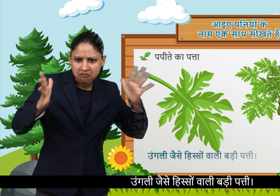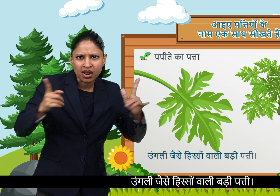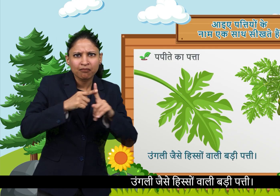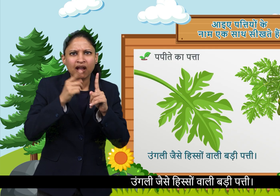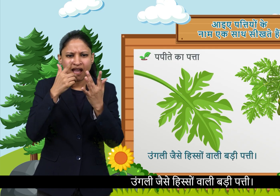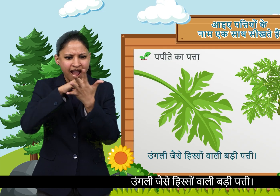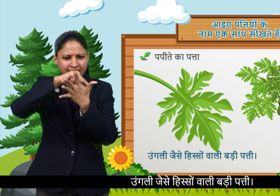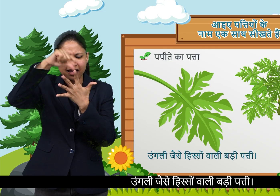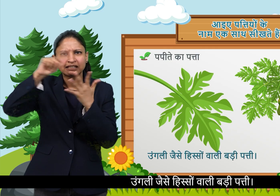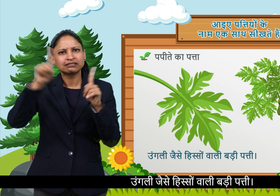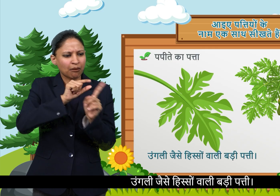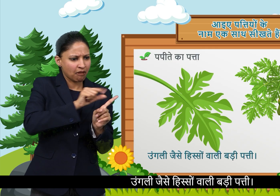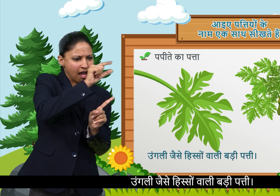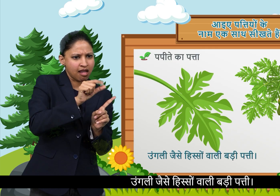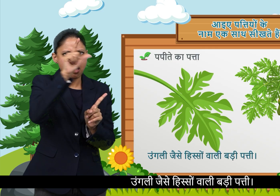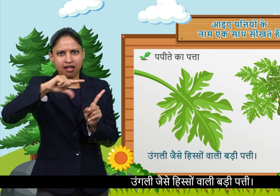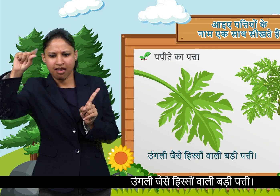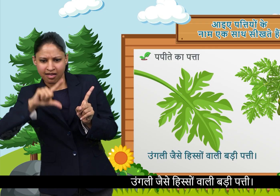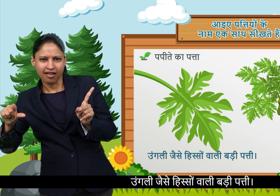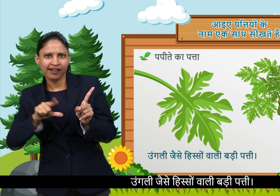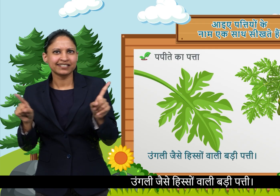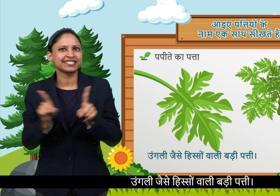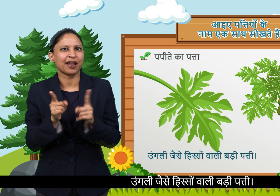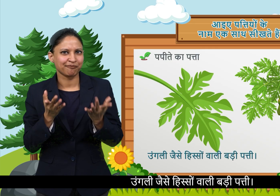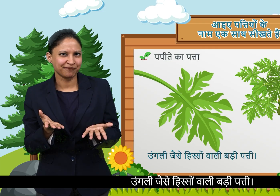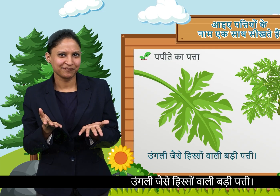उंगली जैसे हिस्सों वाली बड़ी पत्ती।